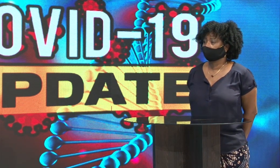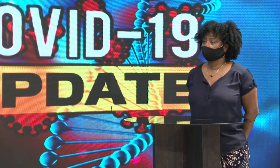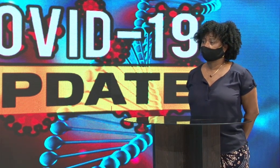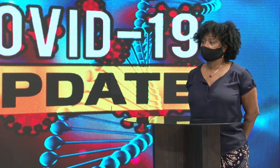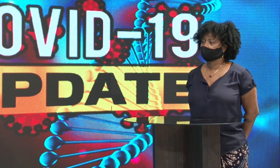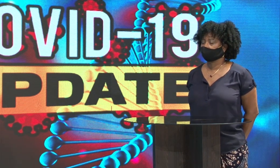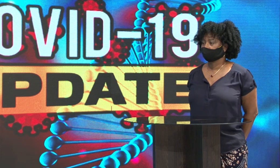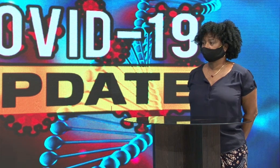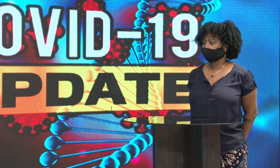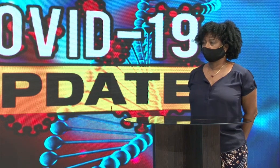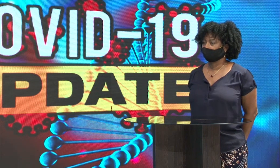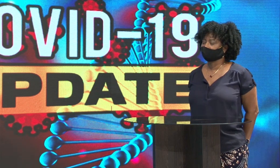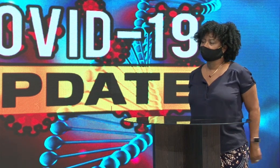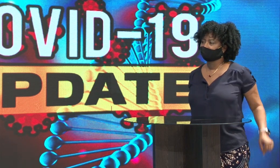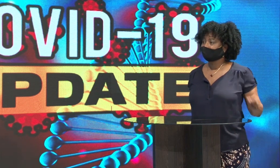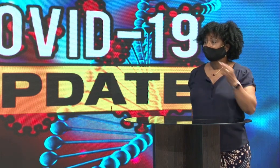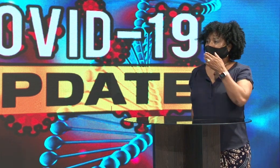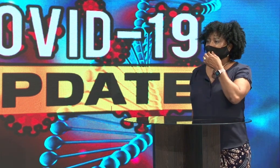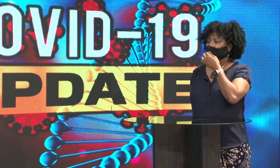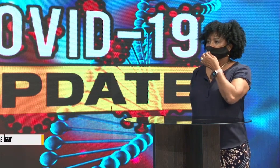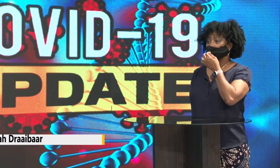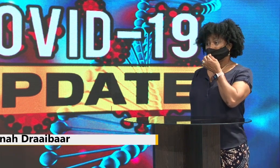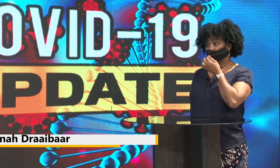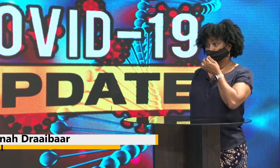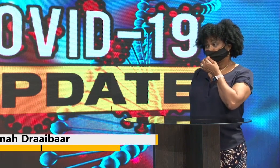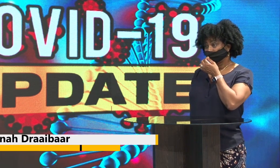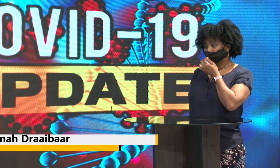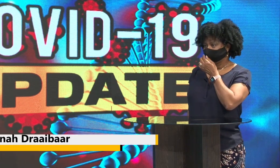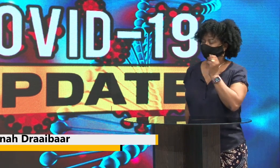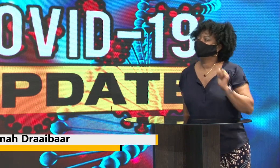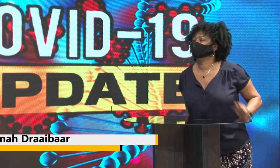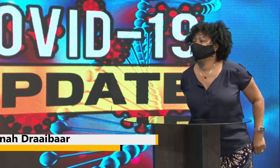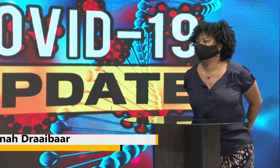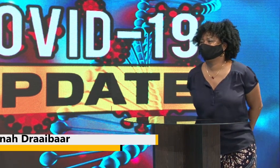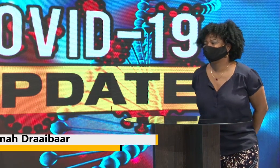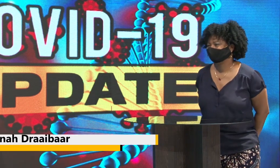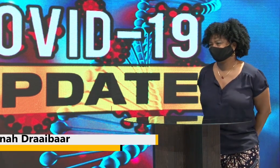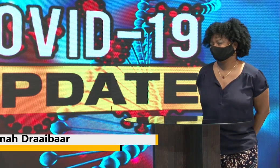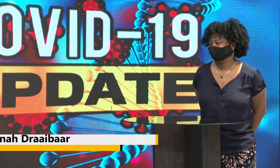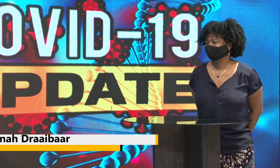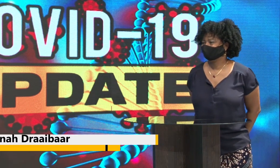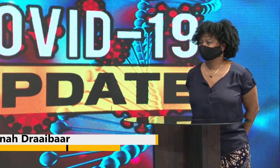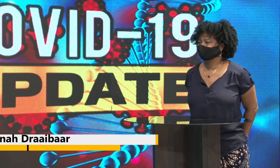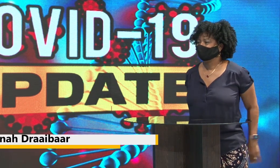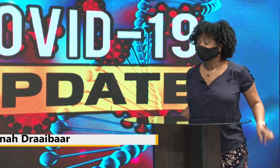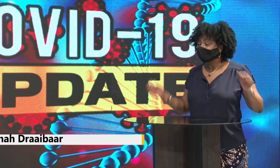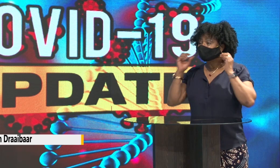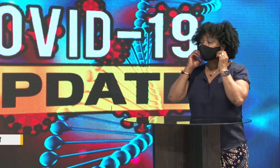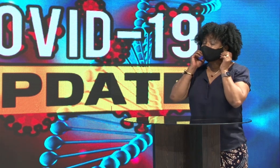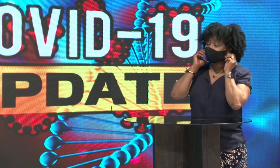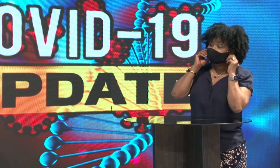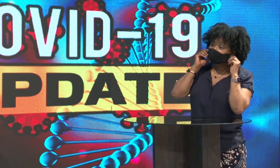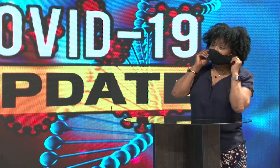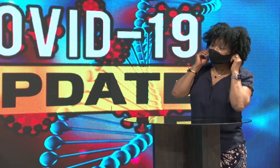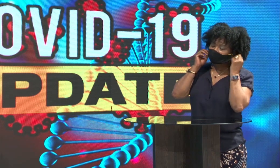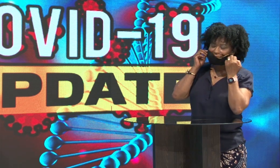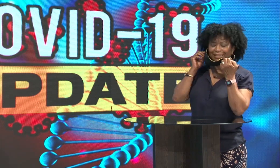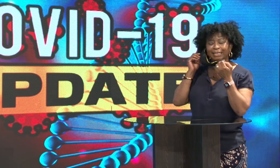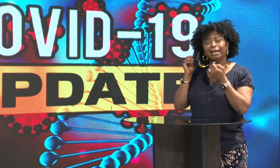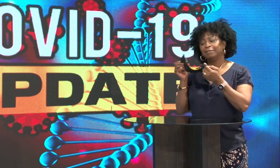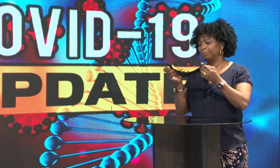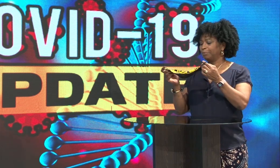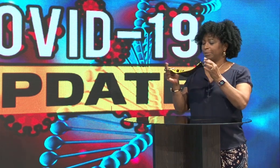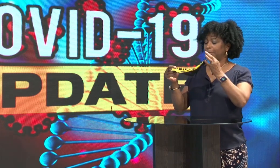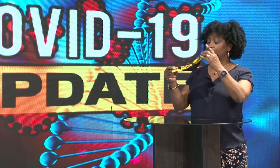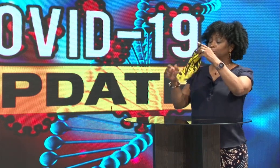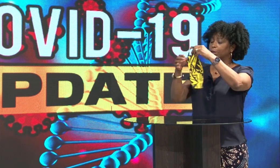te geven over de Su voor Su campagne. Mm-hmm. Met mondkapje. Met mondkapje. En ik heb begrepen dat jouw mondkapje gemaakt